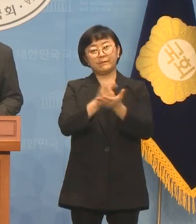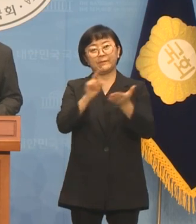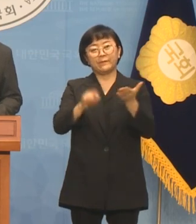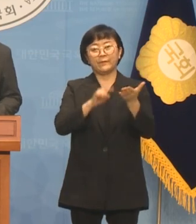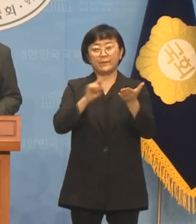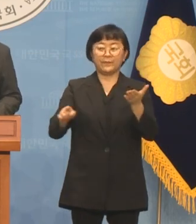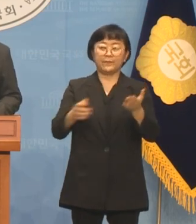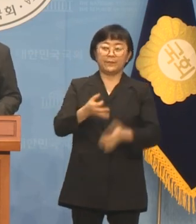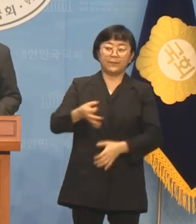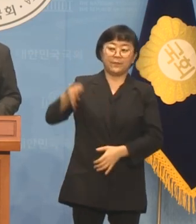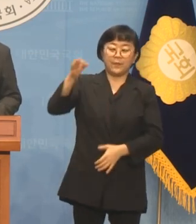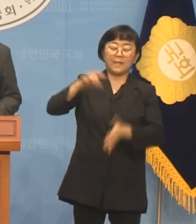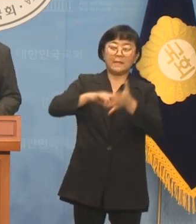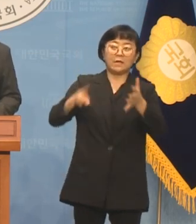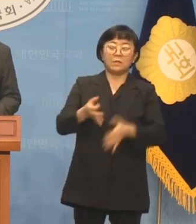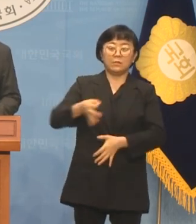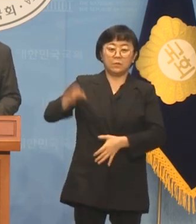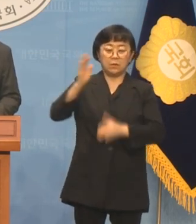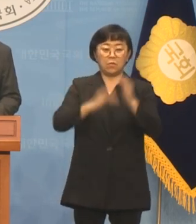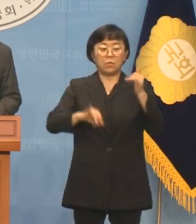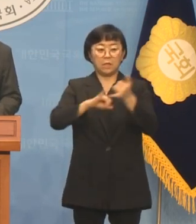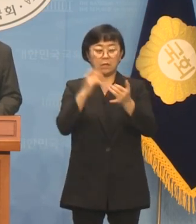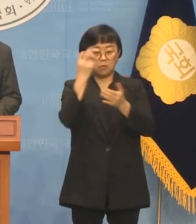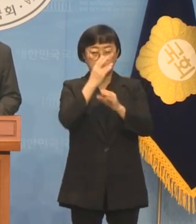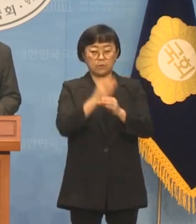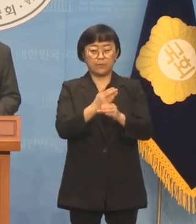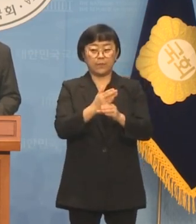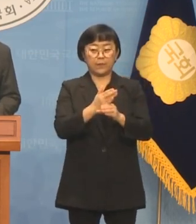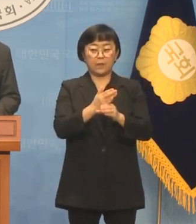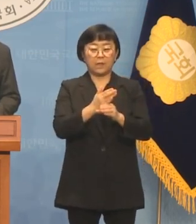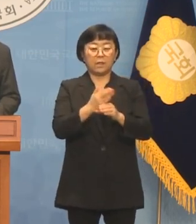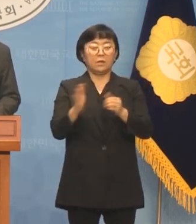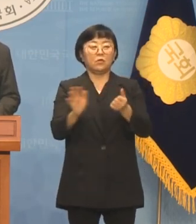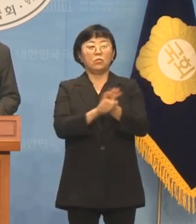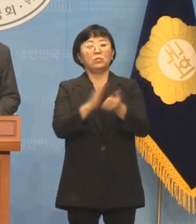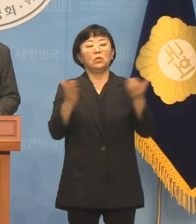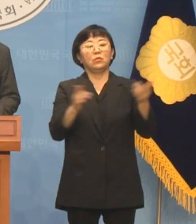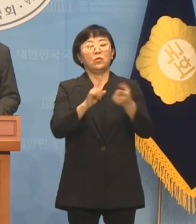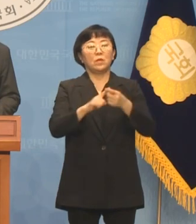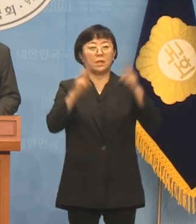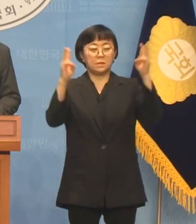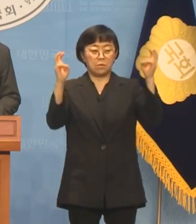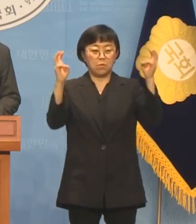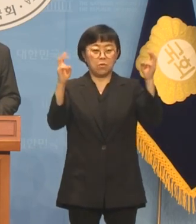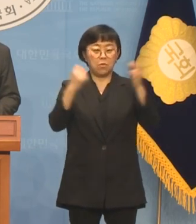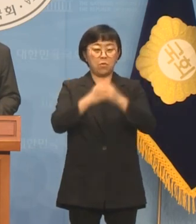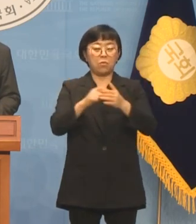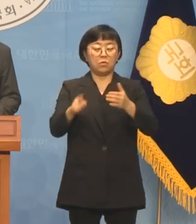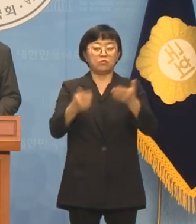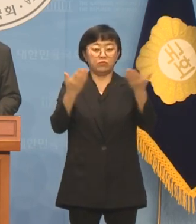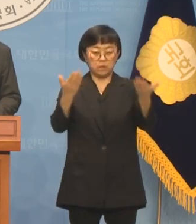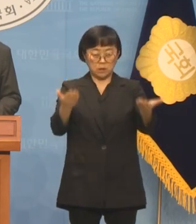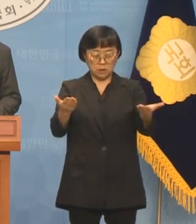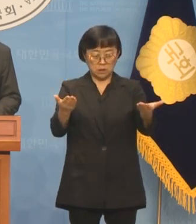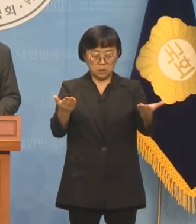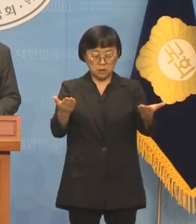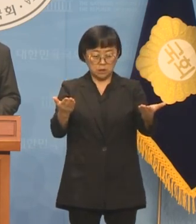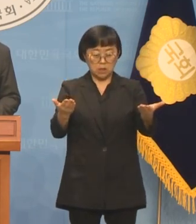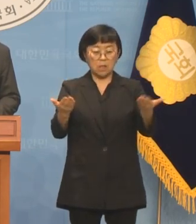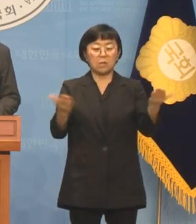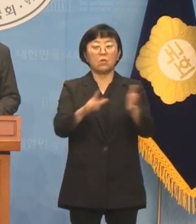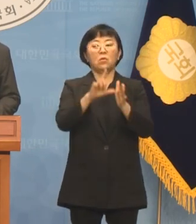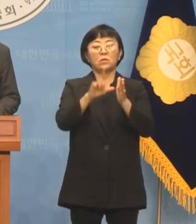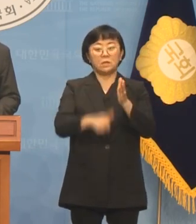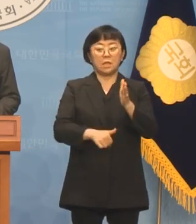올리는 것으로 공약을 검토하고 있습니다. 여기에 돌봄은 노동이라는 슬로건으로 돌봄 휴직과 돌봄 근로시간